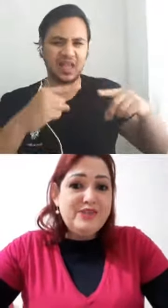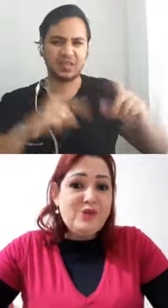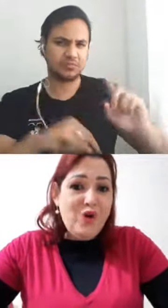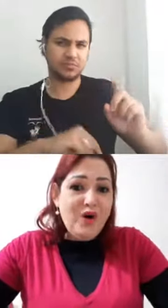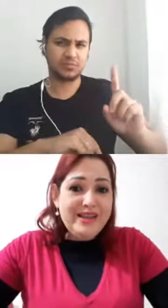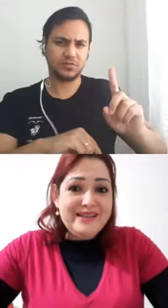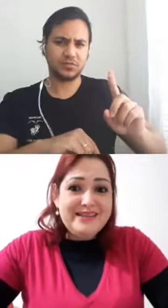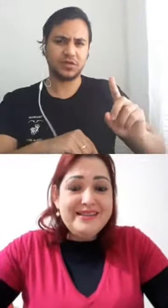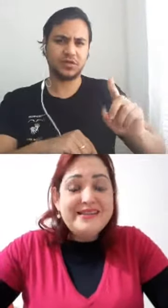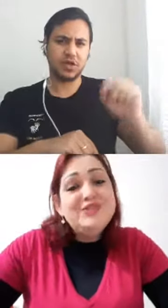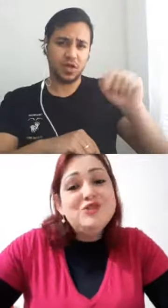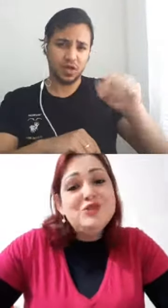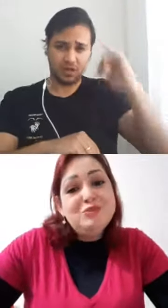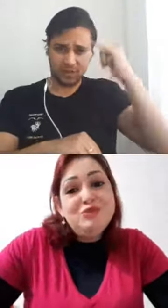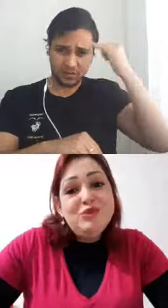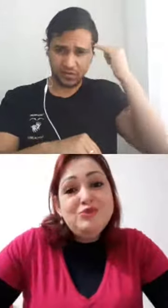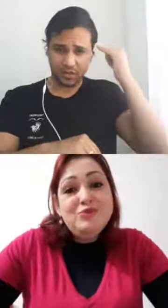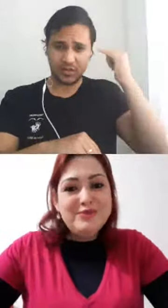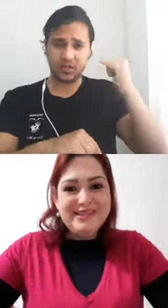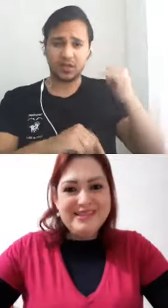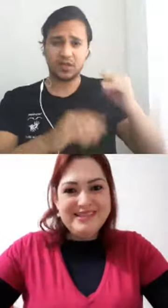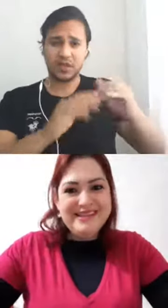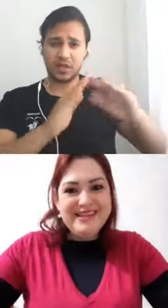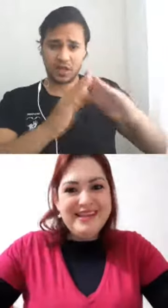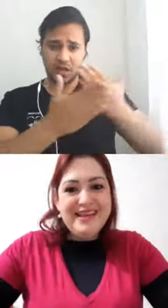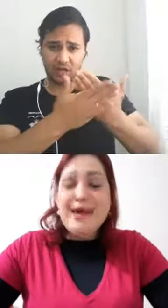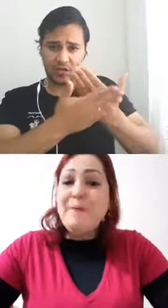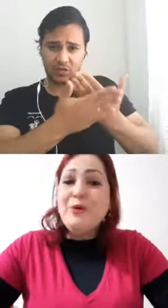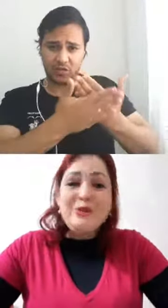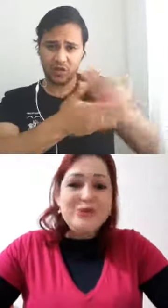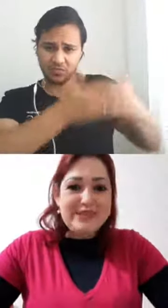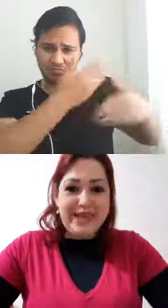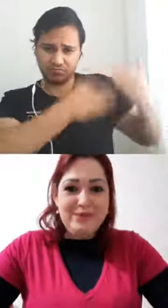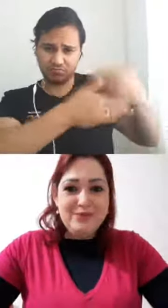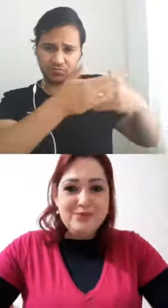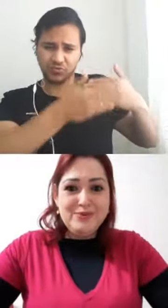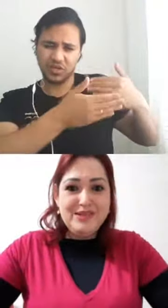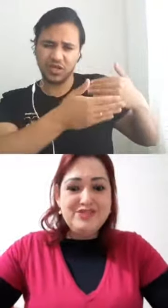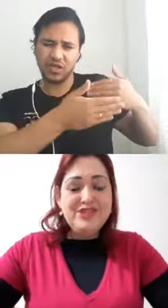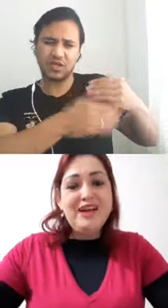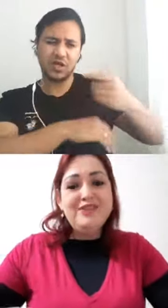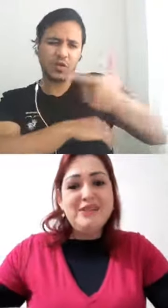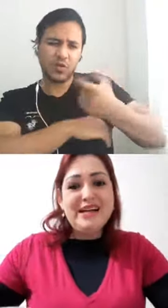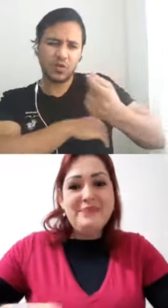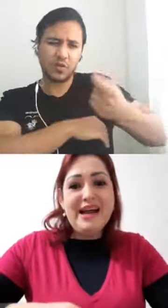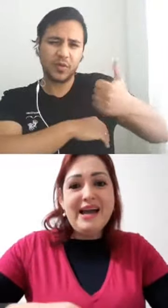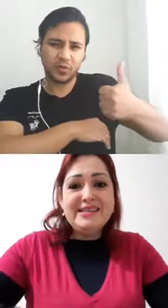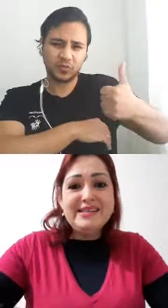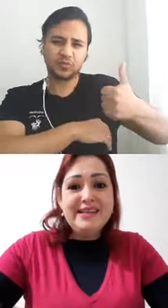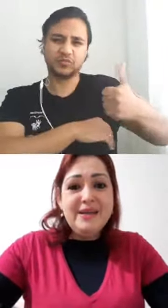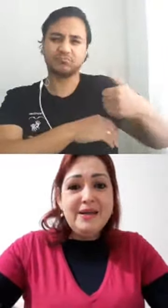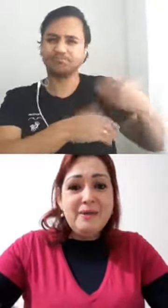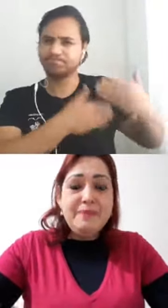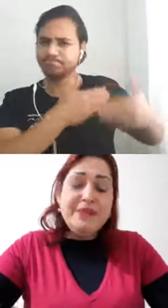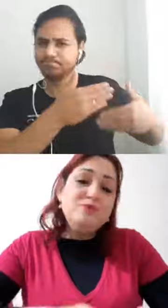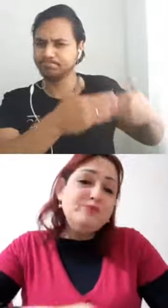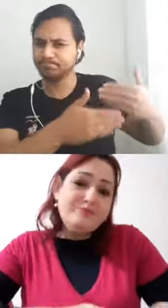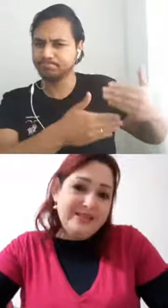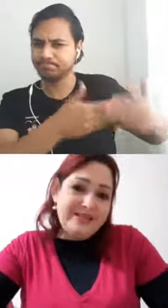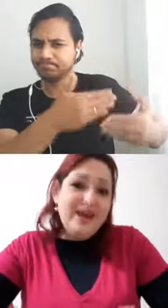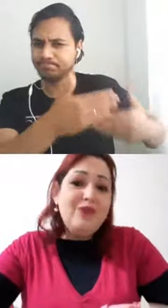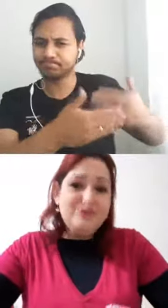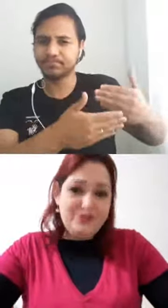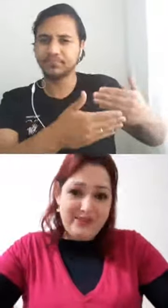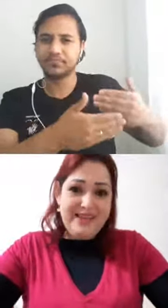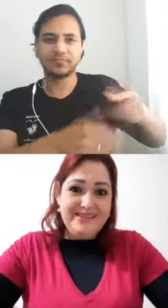na escola desde 2001. É muito tempo já de uma caminhada para nunca